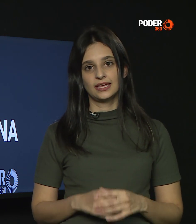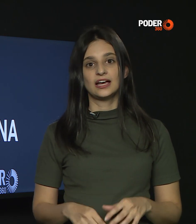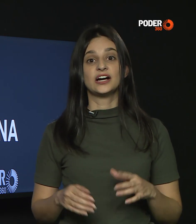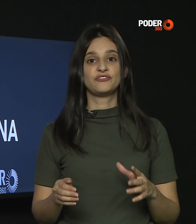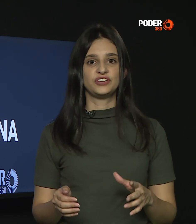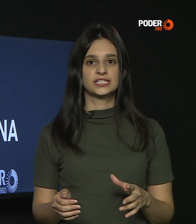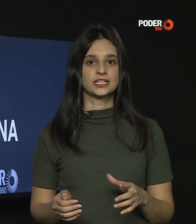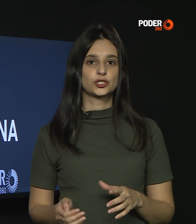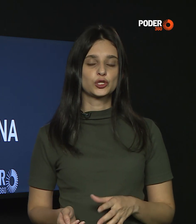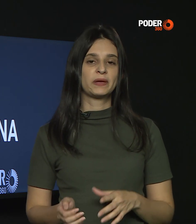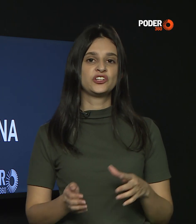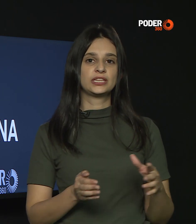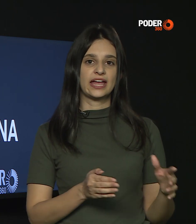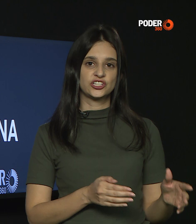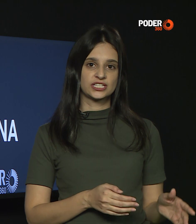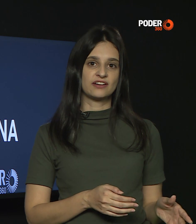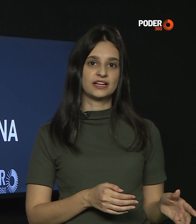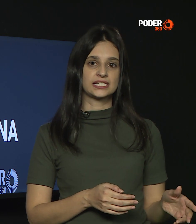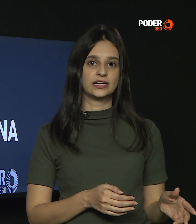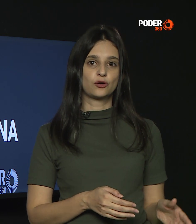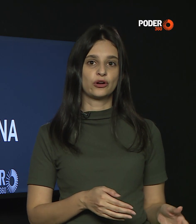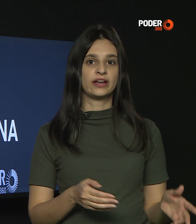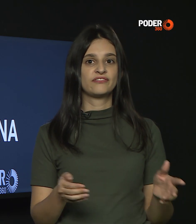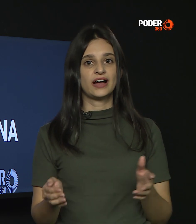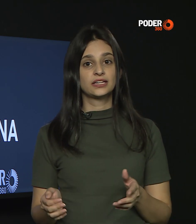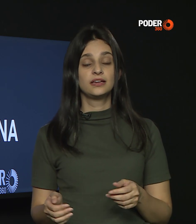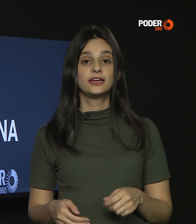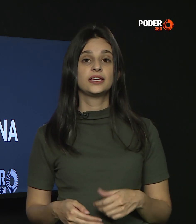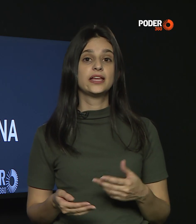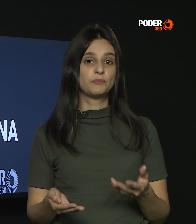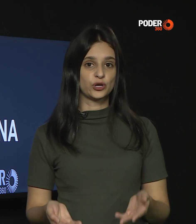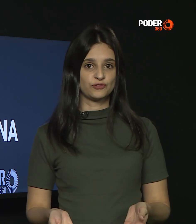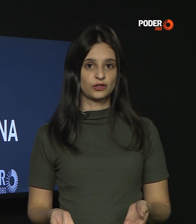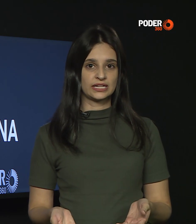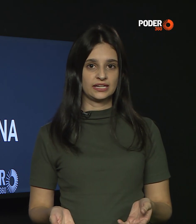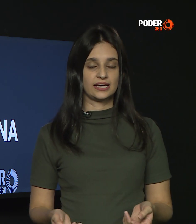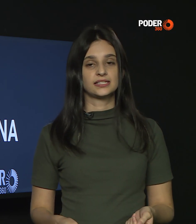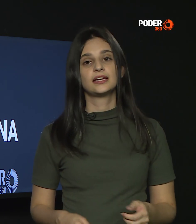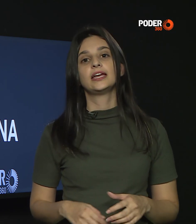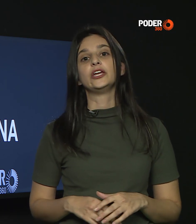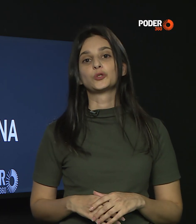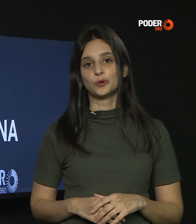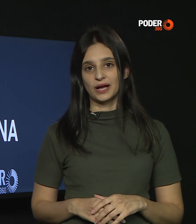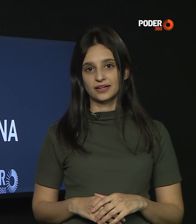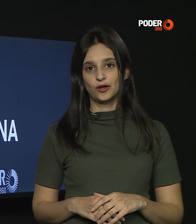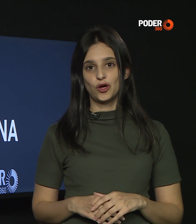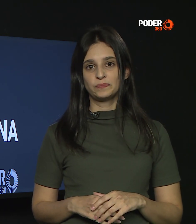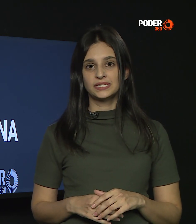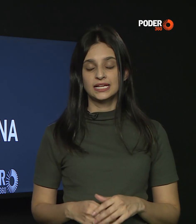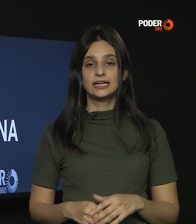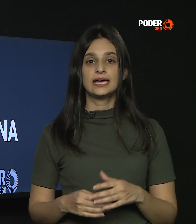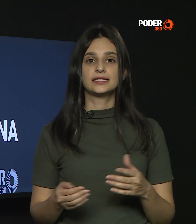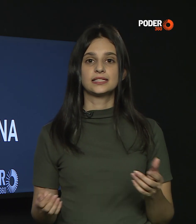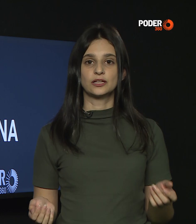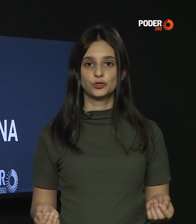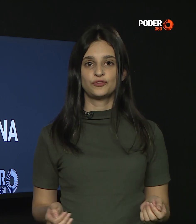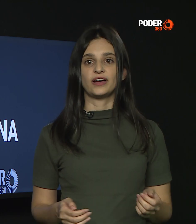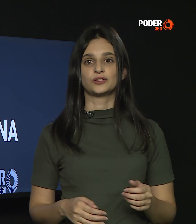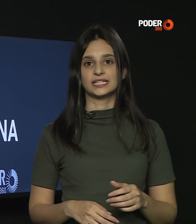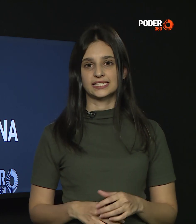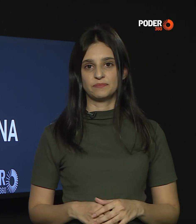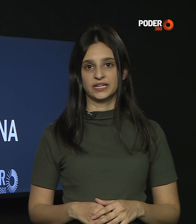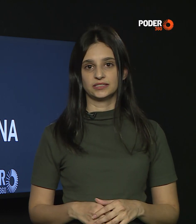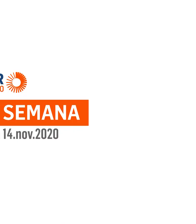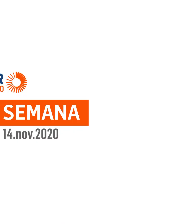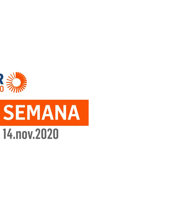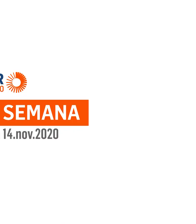dias. Anvisa suspende testes da vacina Coronavac e depois volta atrás. Eu sou Raquel Lopes e esses são os